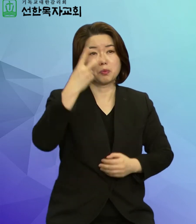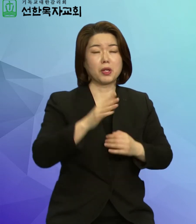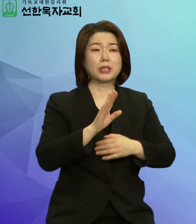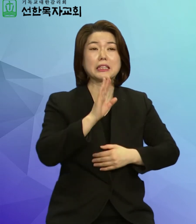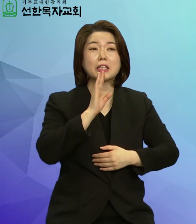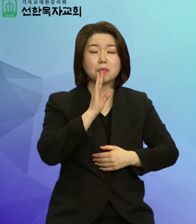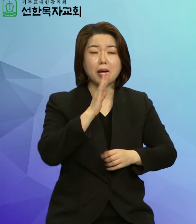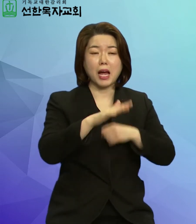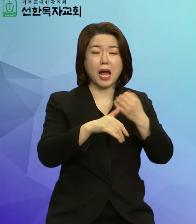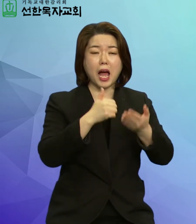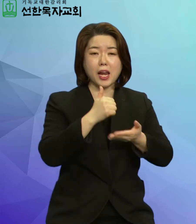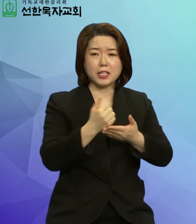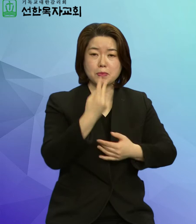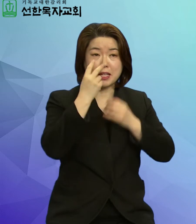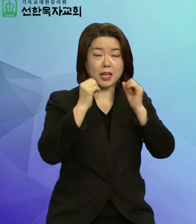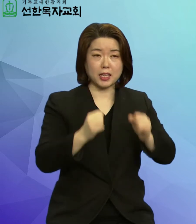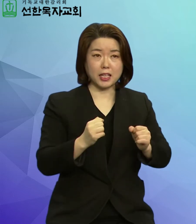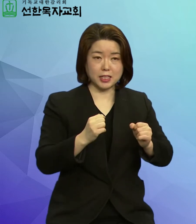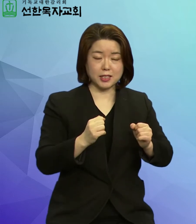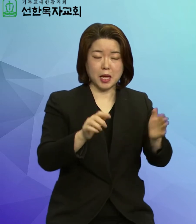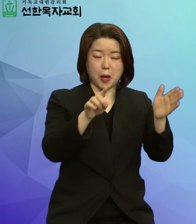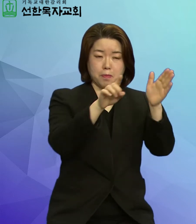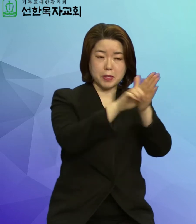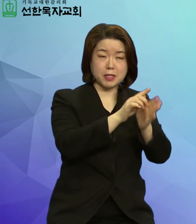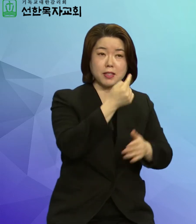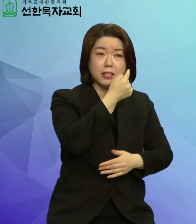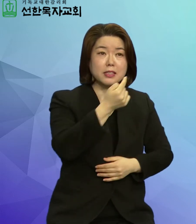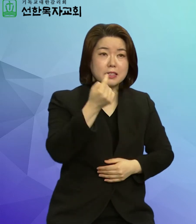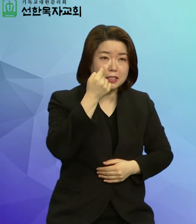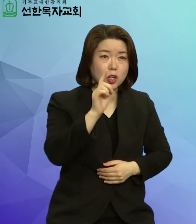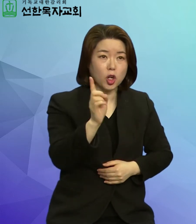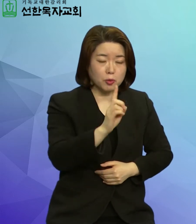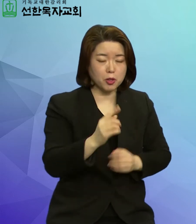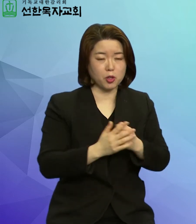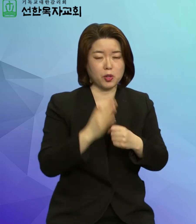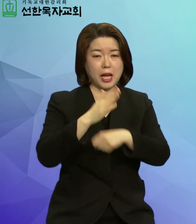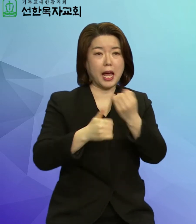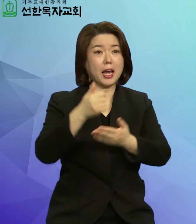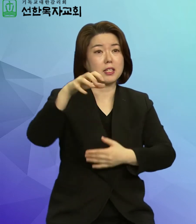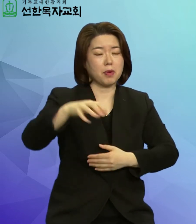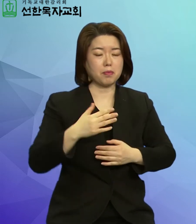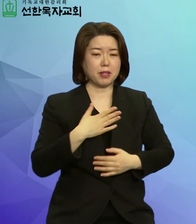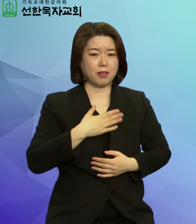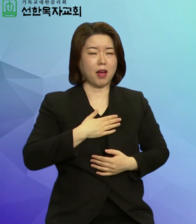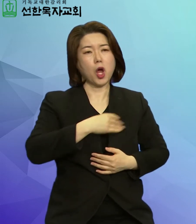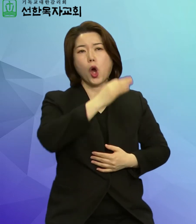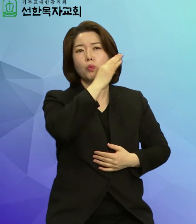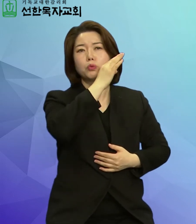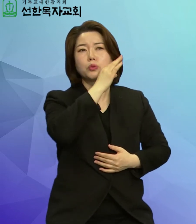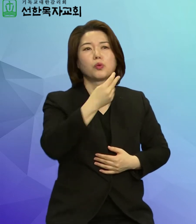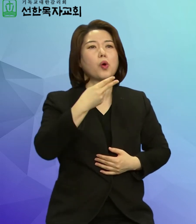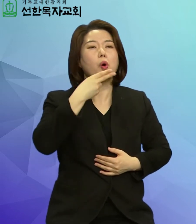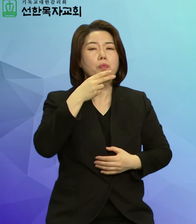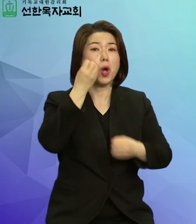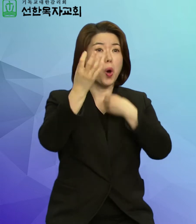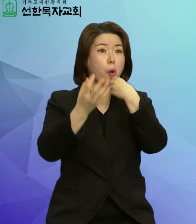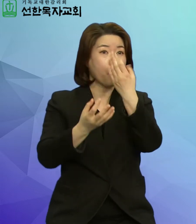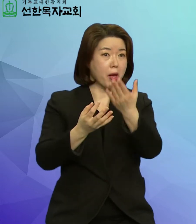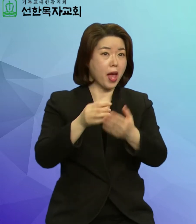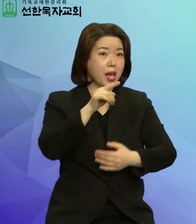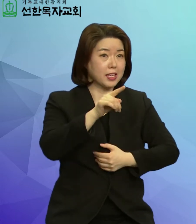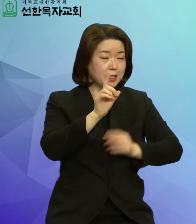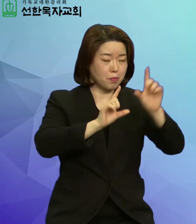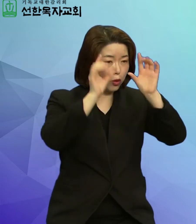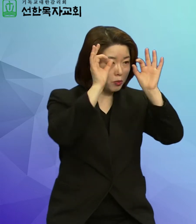사도 바울이 정말 하나님을 살아계신 하나님으로 믿었다는 증거는 하나님 앞에서 자기가 부끄러움이 없다고